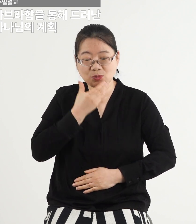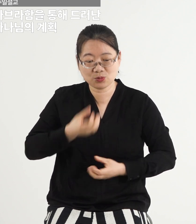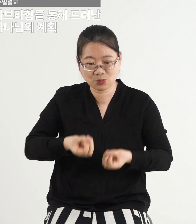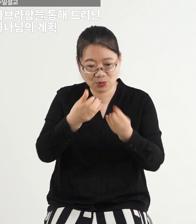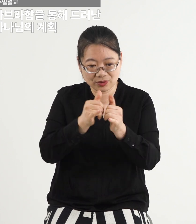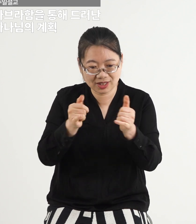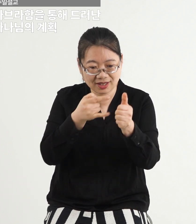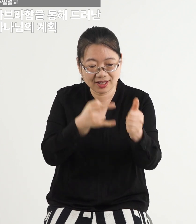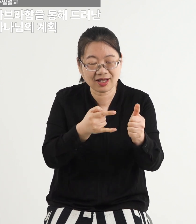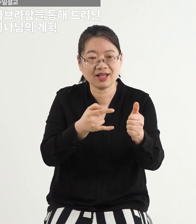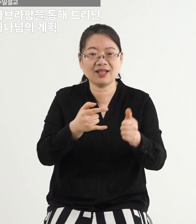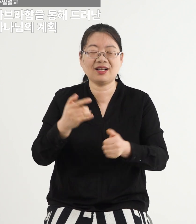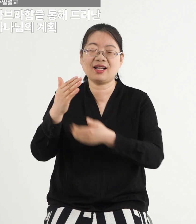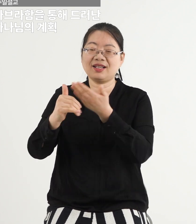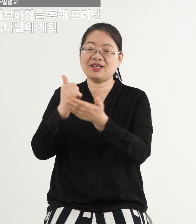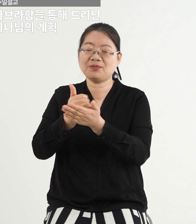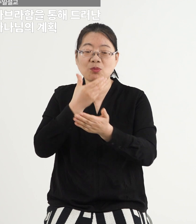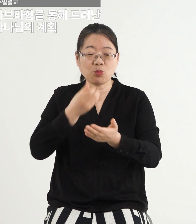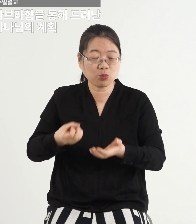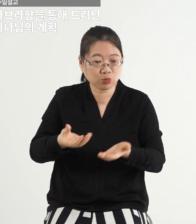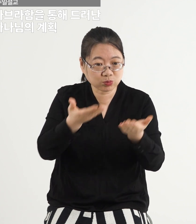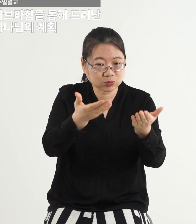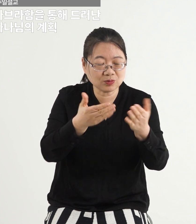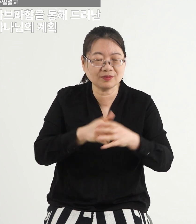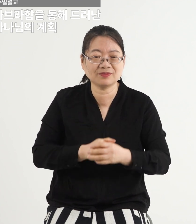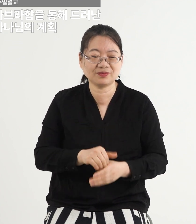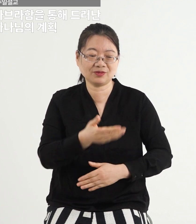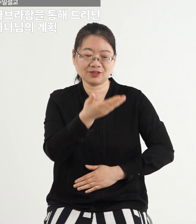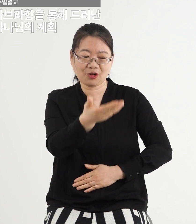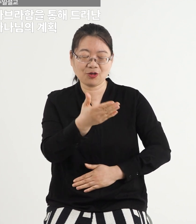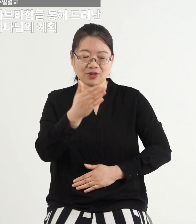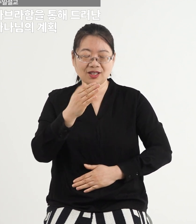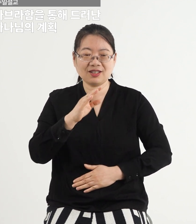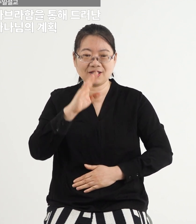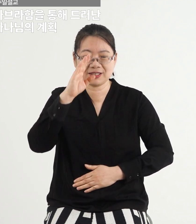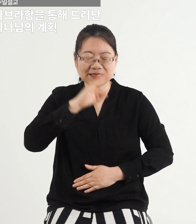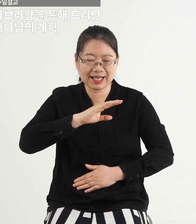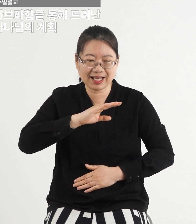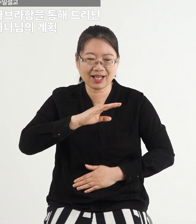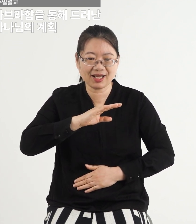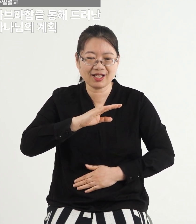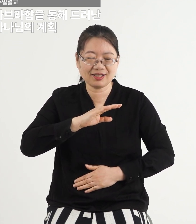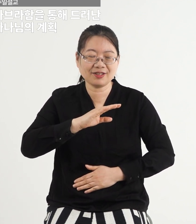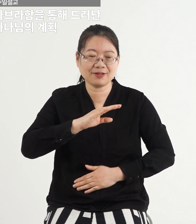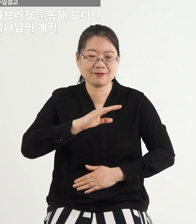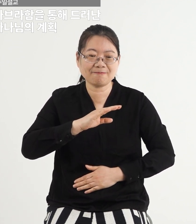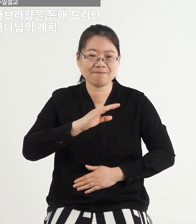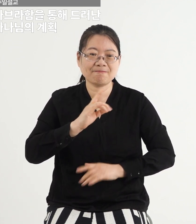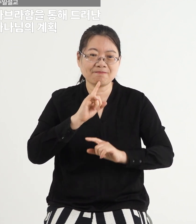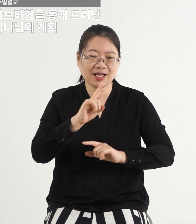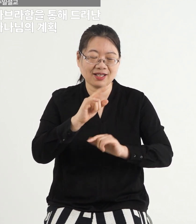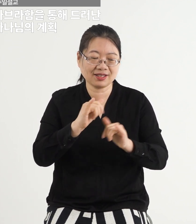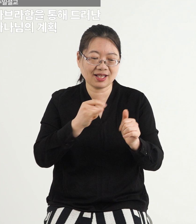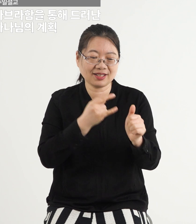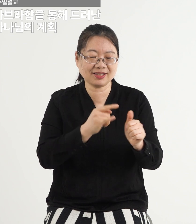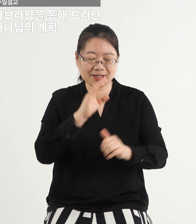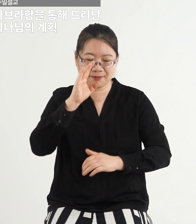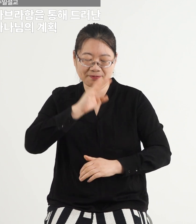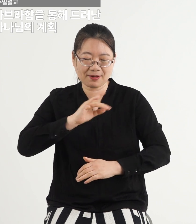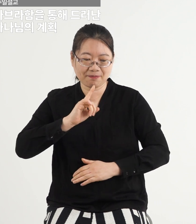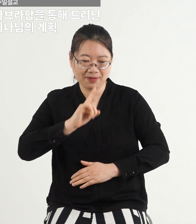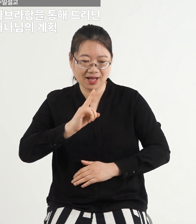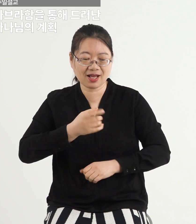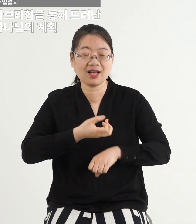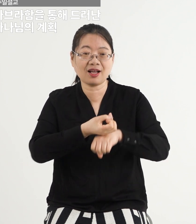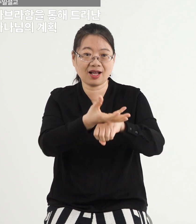축복하는 자에게는 내가 복을 내리고 너를 저주하는 자에게 내가 저주하리니 땅의 모든 족속이